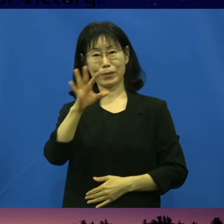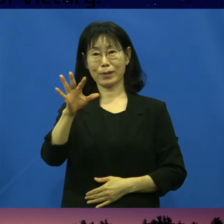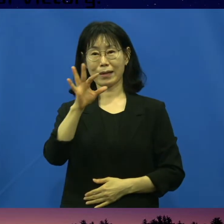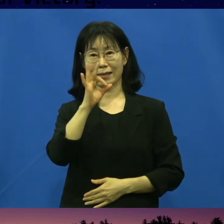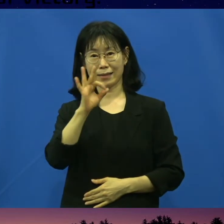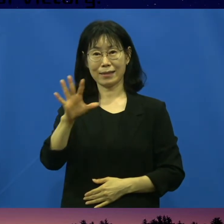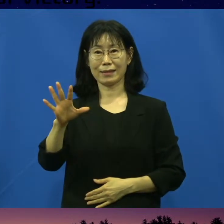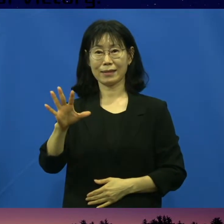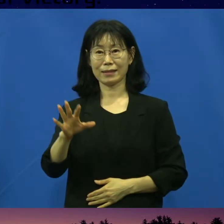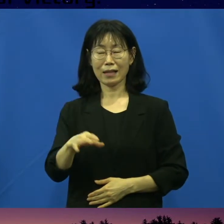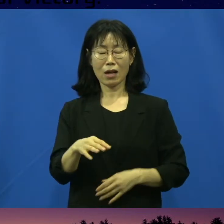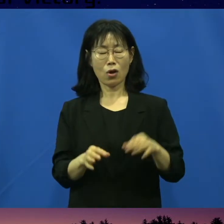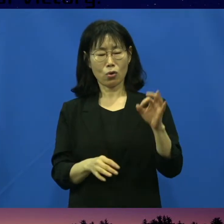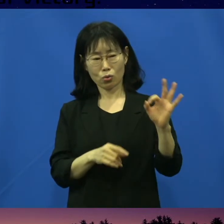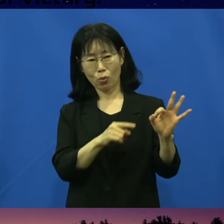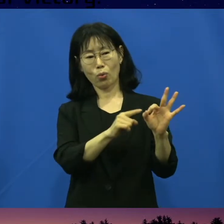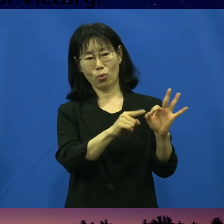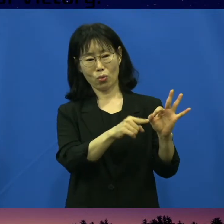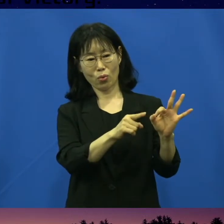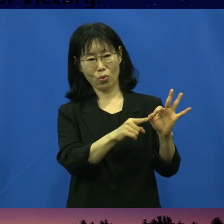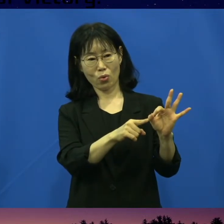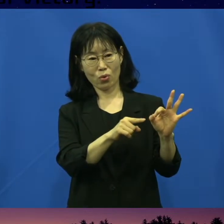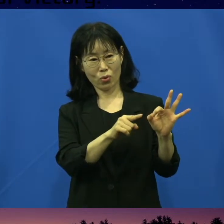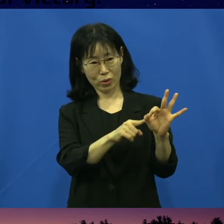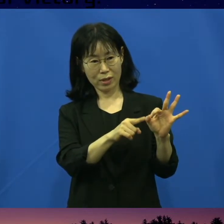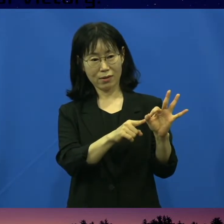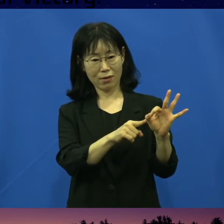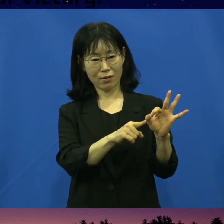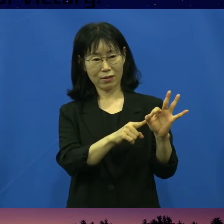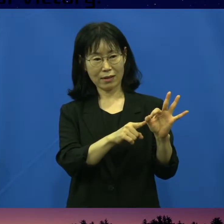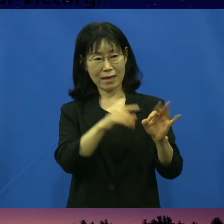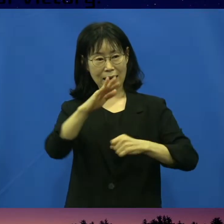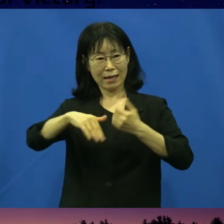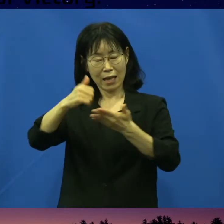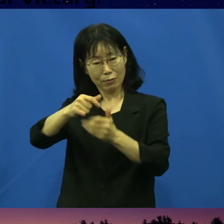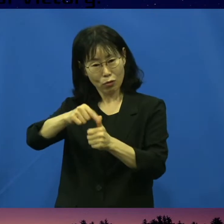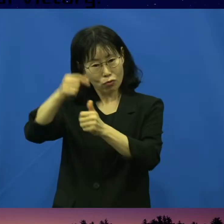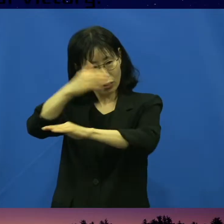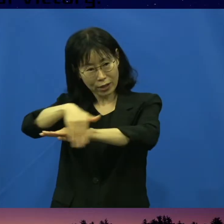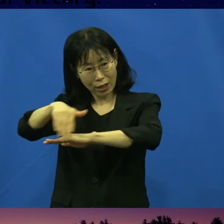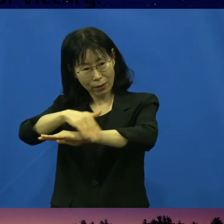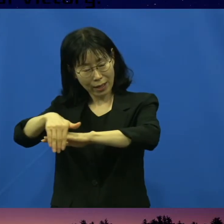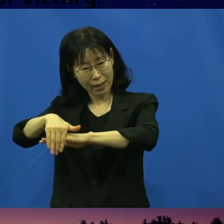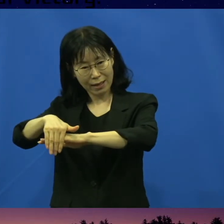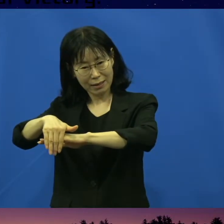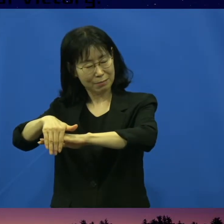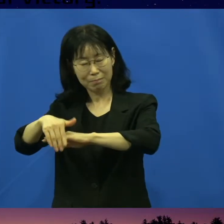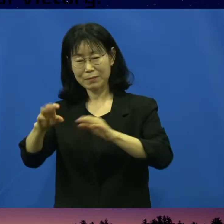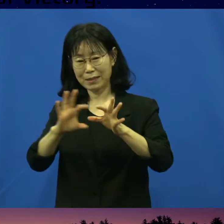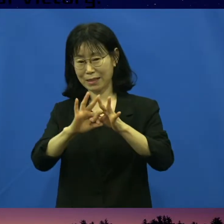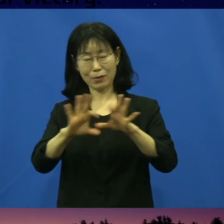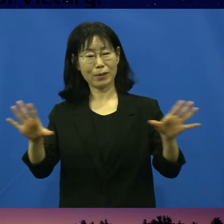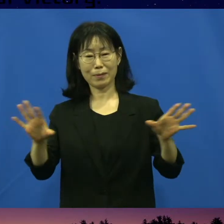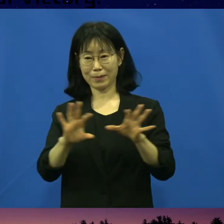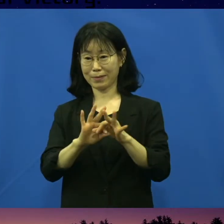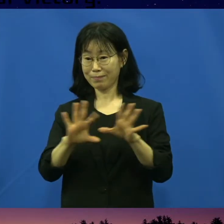돈은 대단해 보이지만 결정적인 문제는 전혀 영향을 주지 못해요. 근데 나만은 그 사실을 알지 못한 거죠.